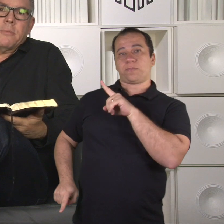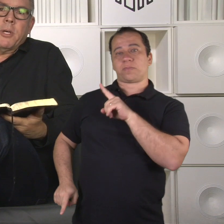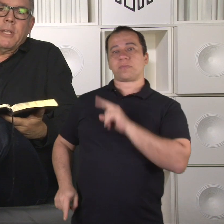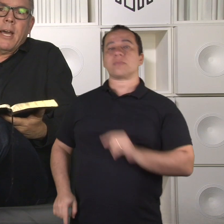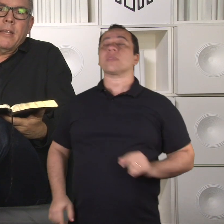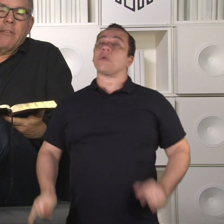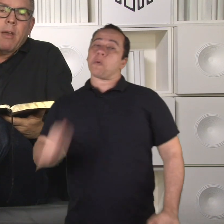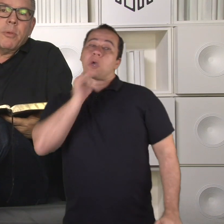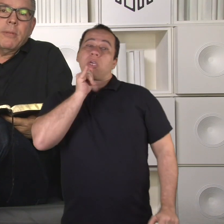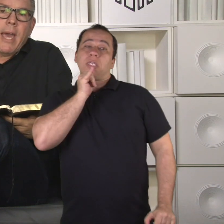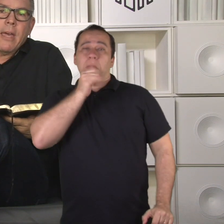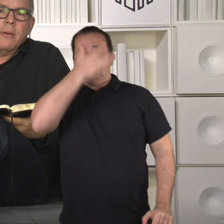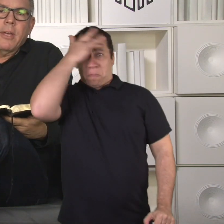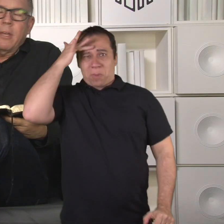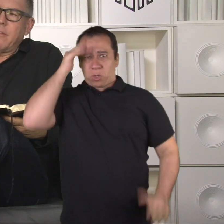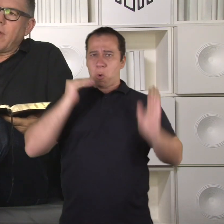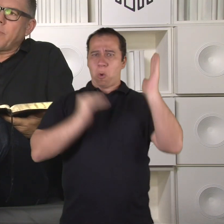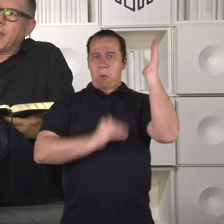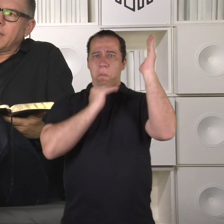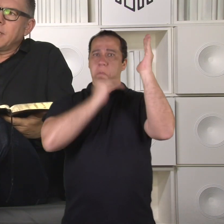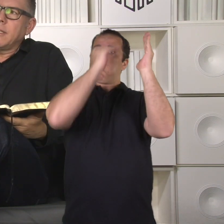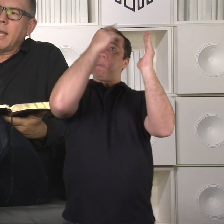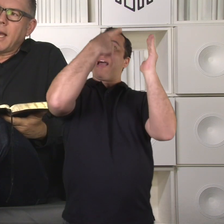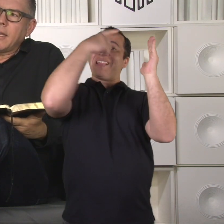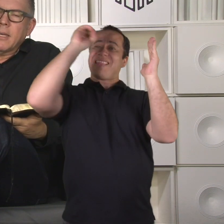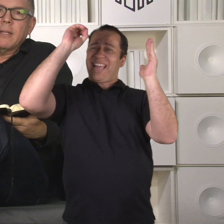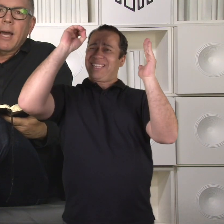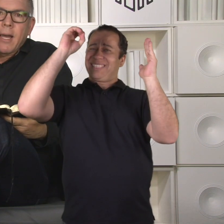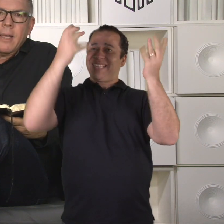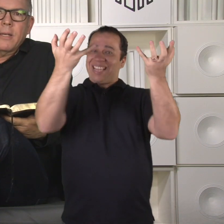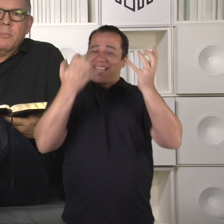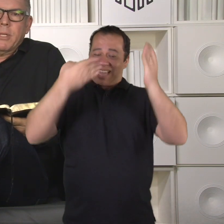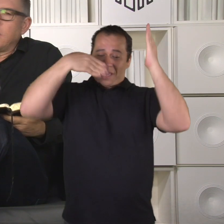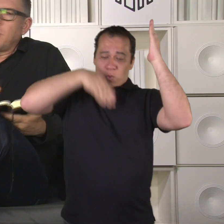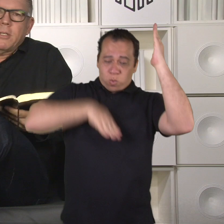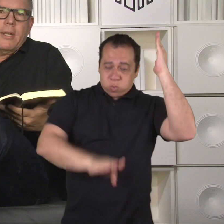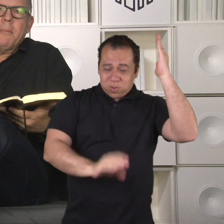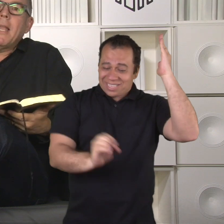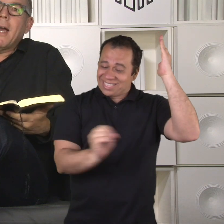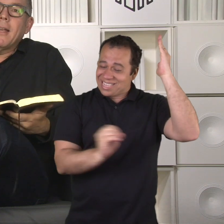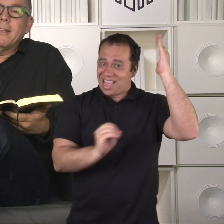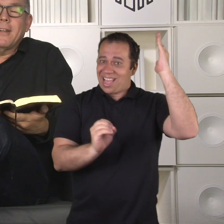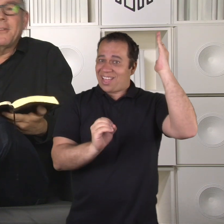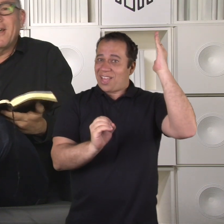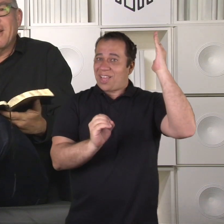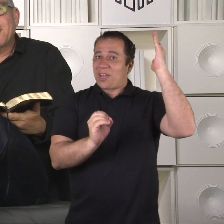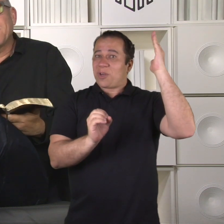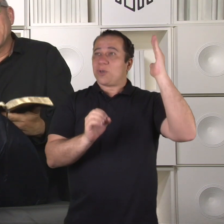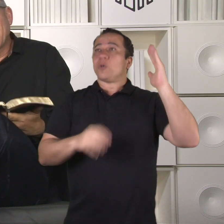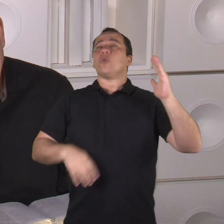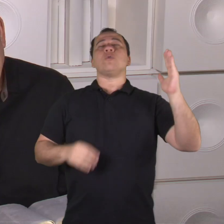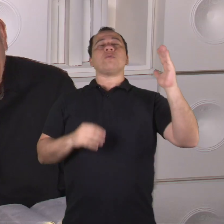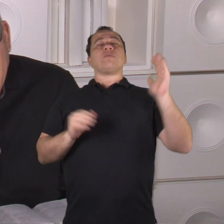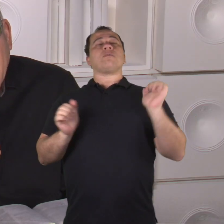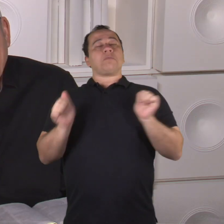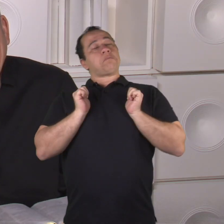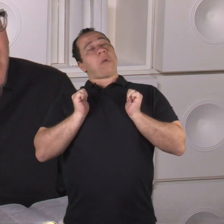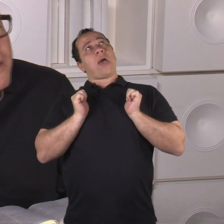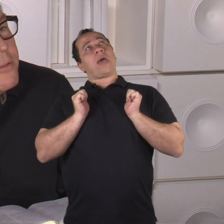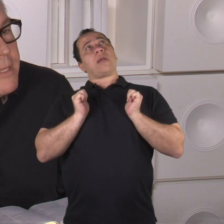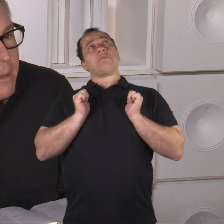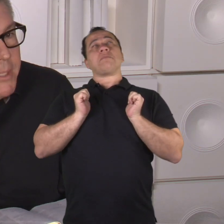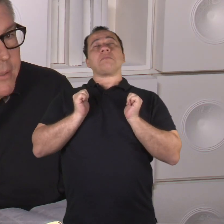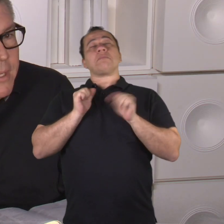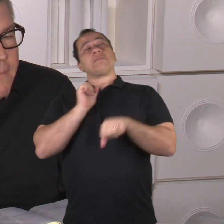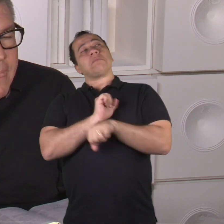no 10º andar e ele vai para o térreo, ele vai parar de andar em andar, porque ele não pode trabalhar. Então a discussão é o que é